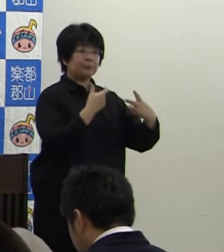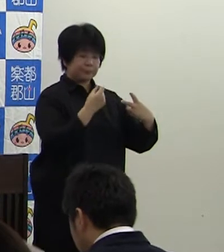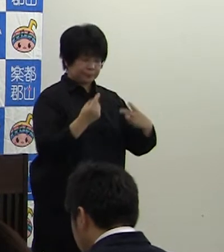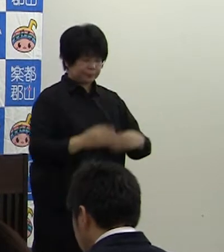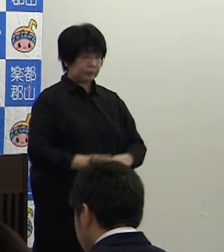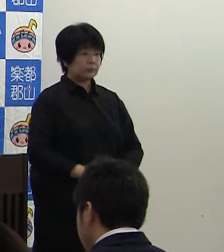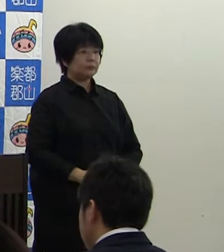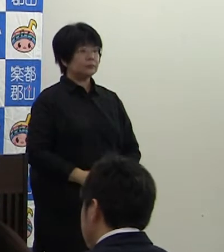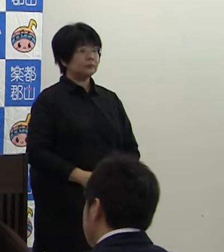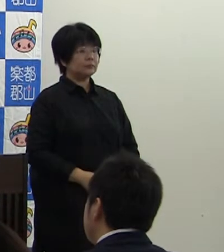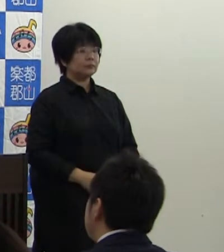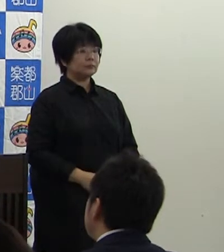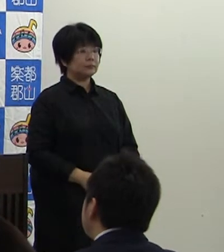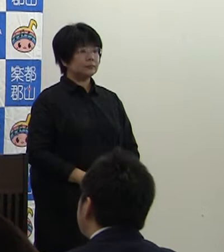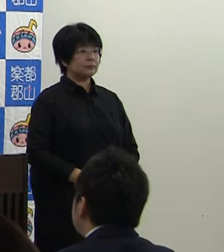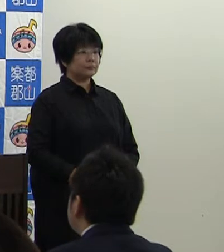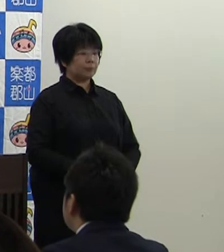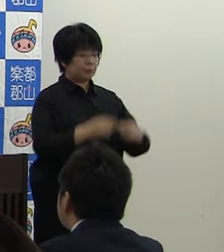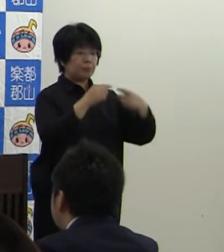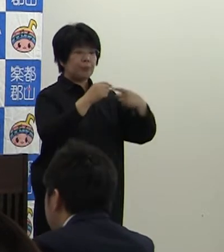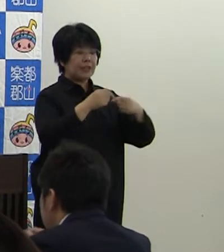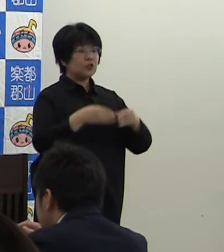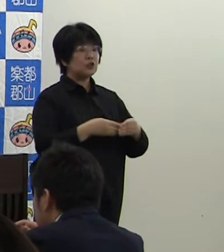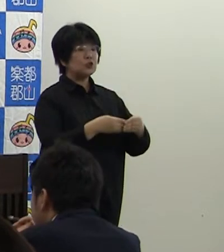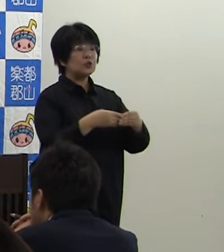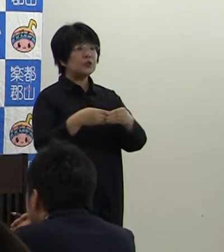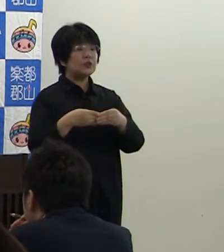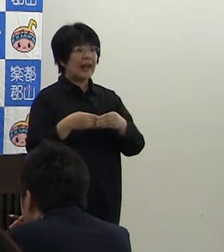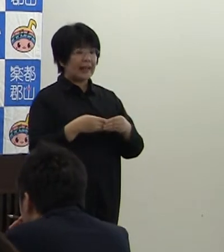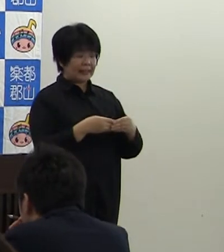ず連携でございますが、